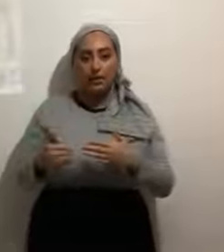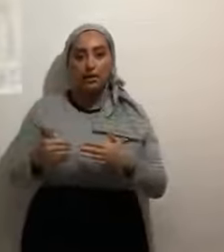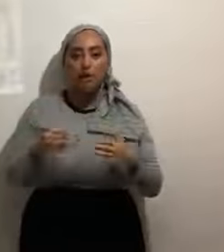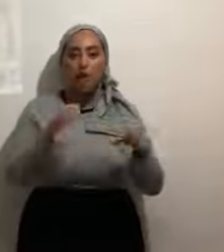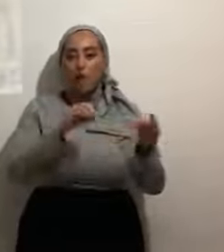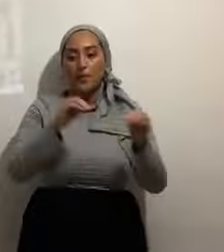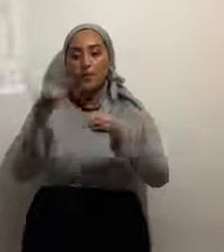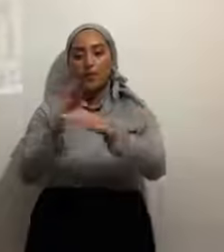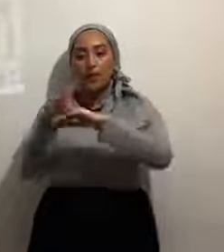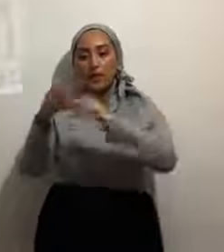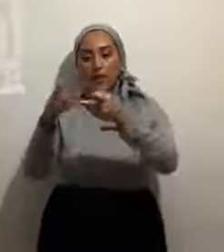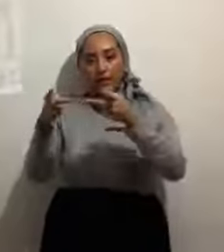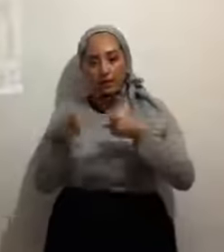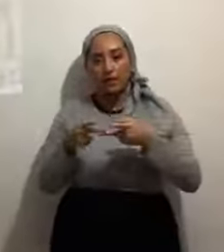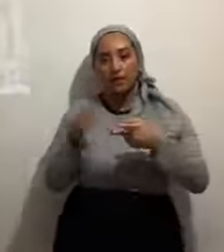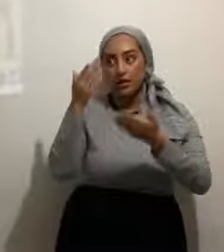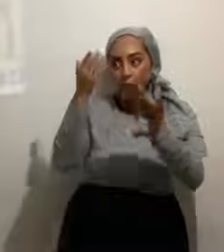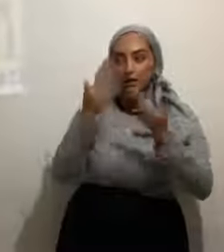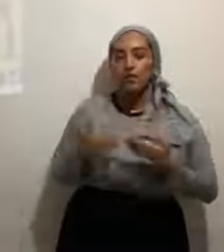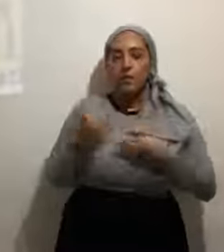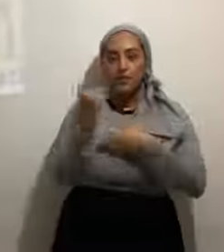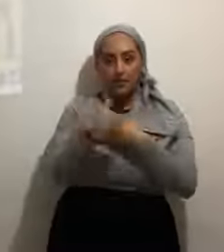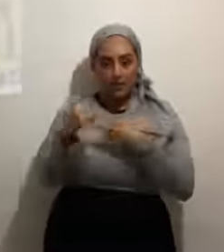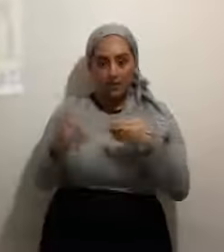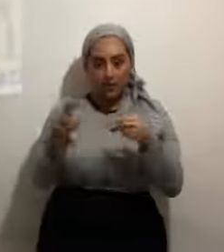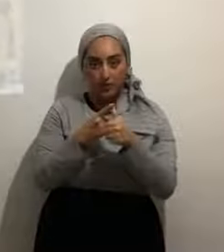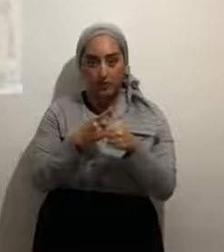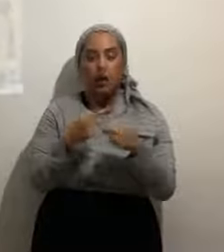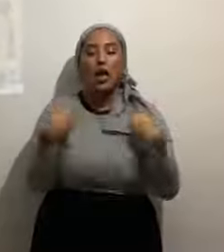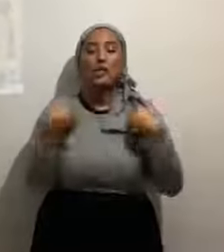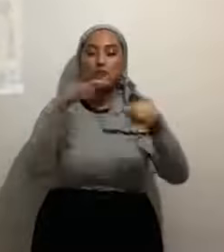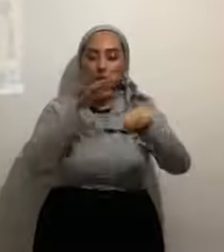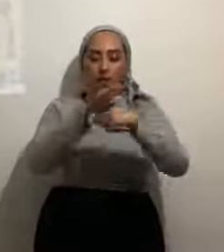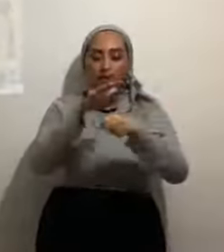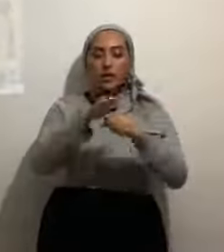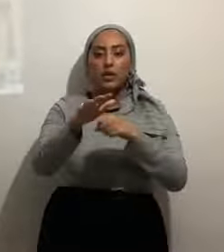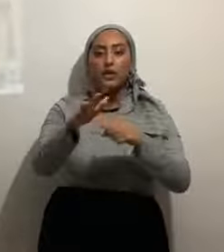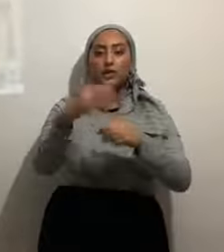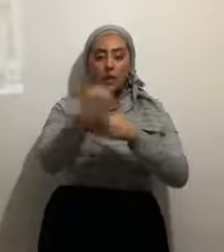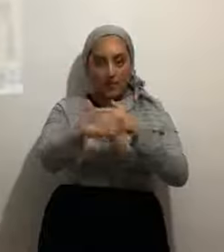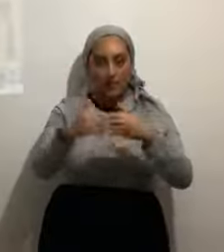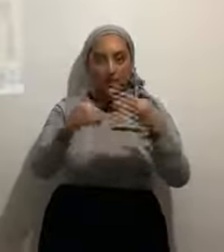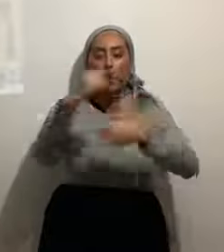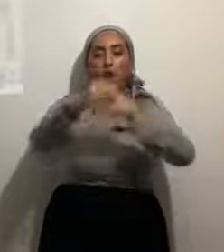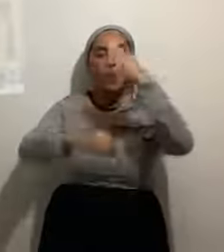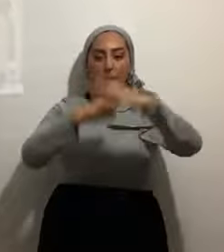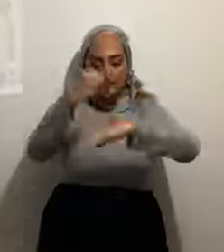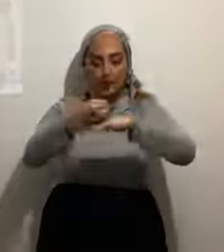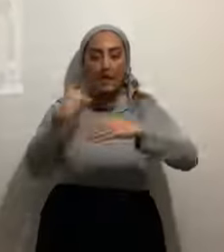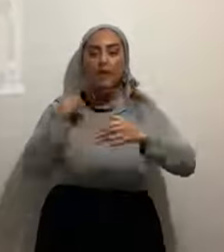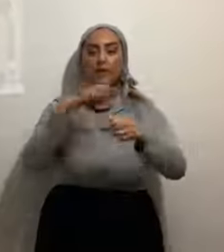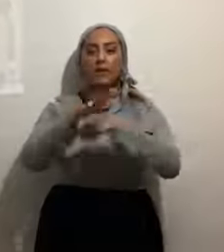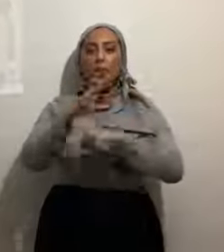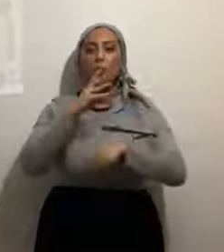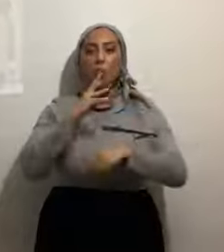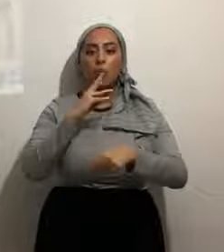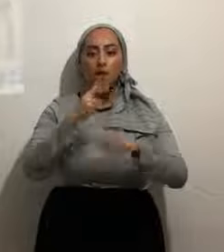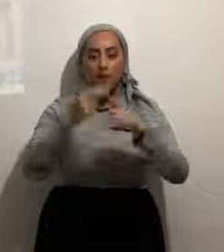lado. Entonces, Él es el proveedor del pan. No faltará pan en el nombre de Yahshua Mashiach. Amén. No faltará el agua en el nombre bendito de Yahshua Mashiach.